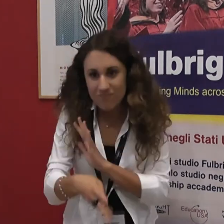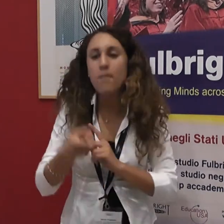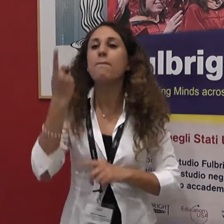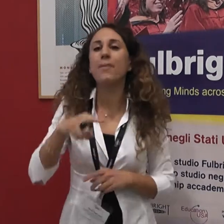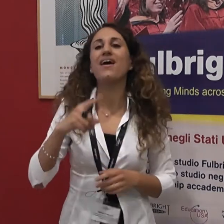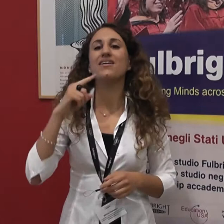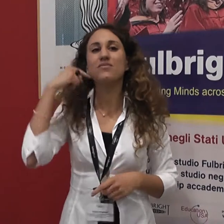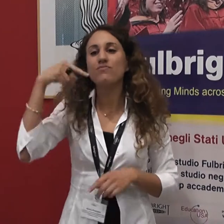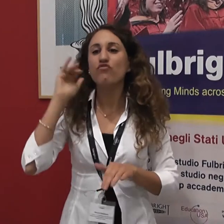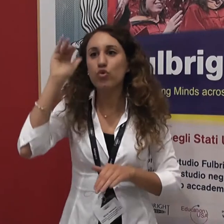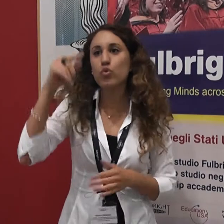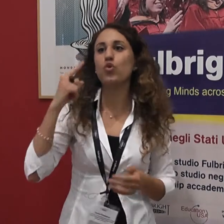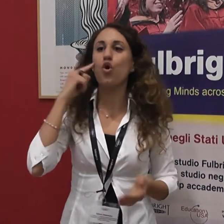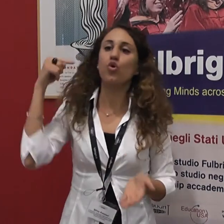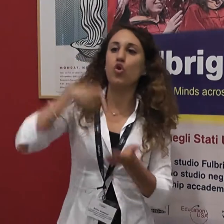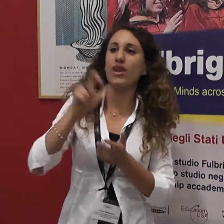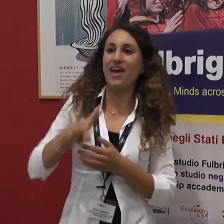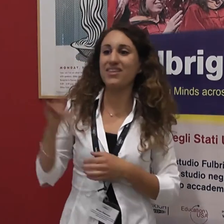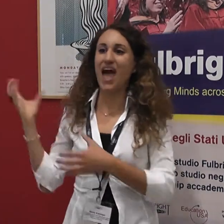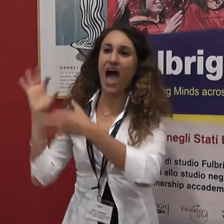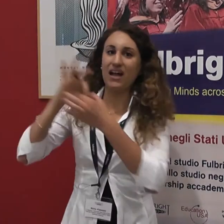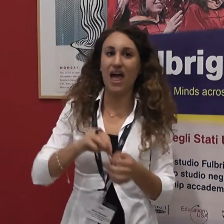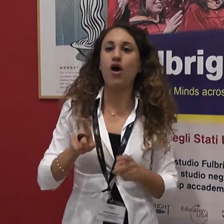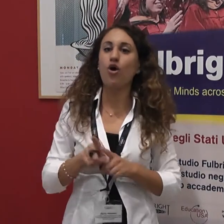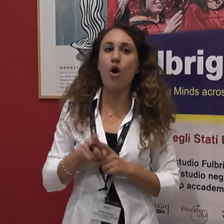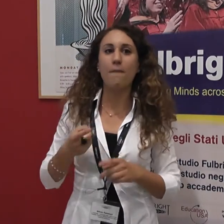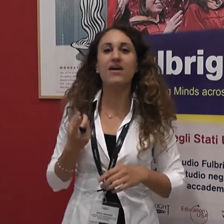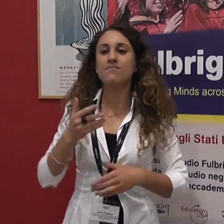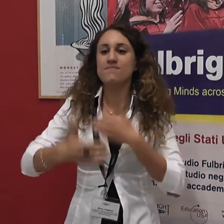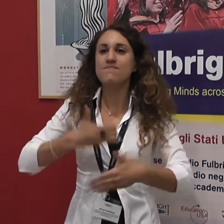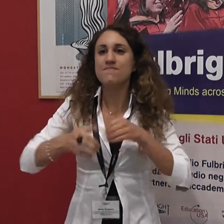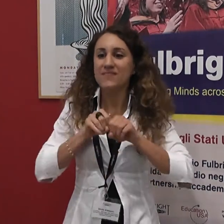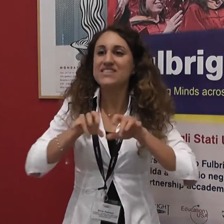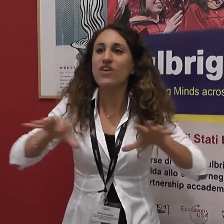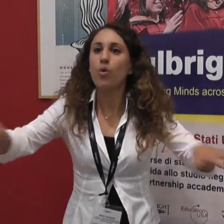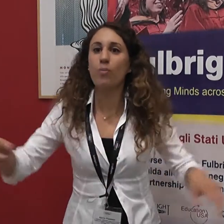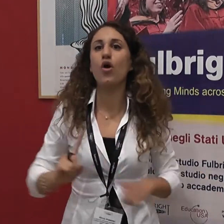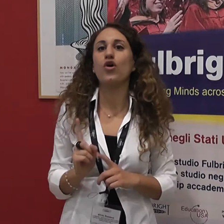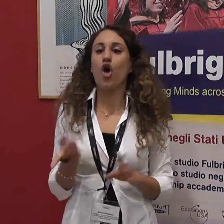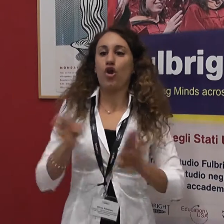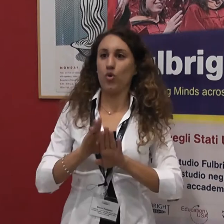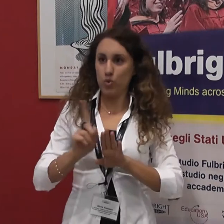per in futuro tornare in Italia e sviluppare, con la mia